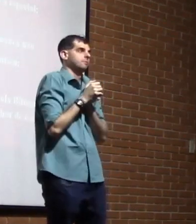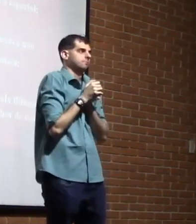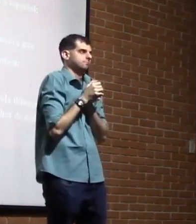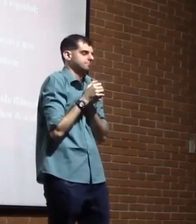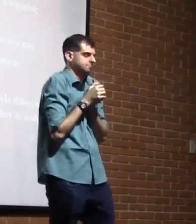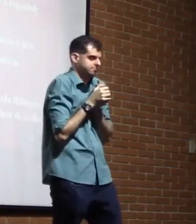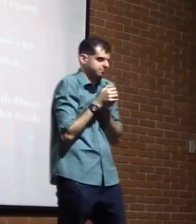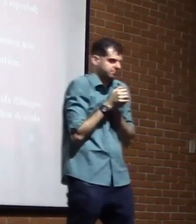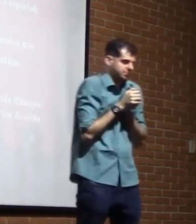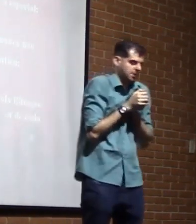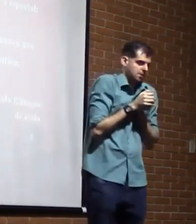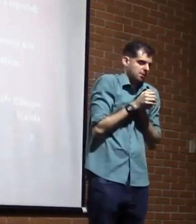assim,